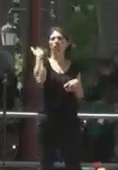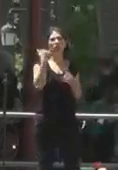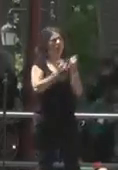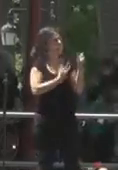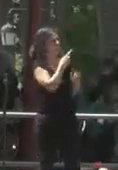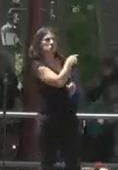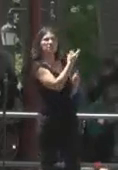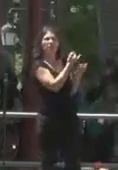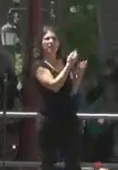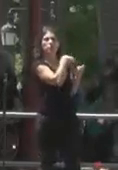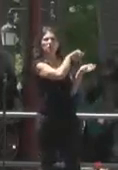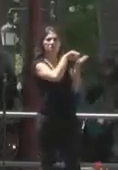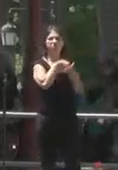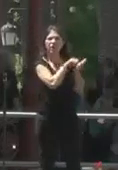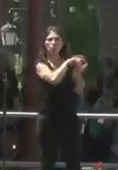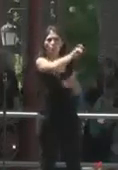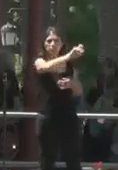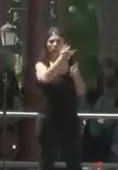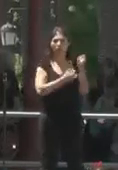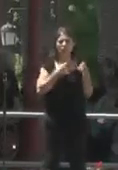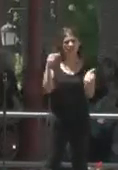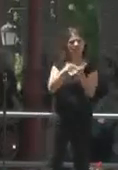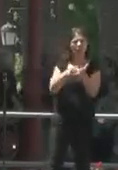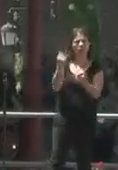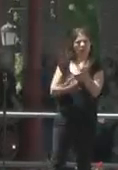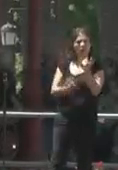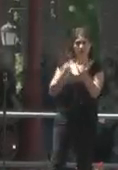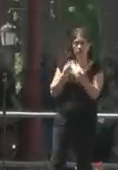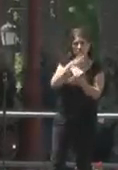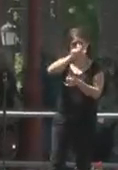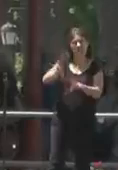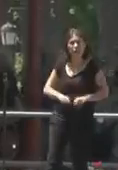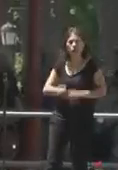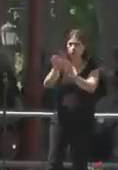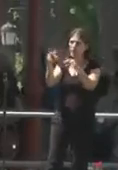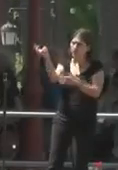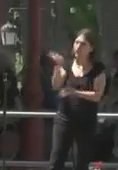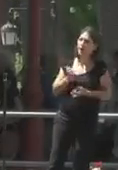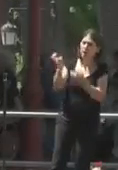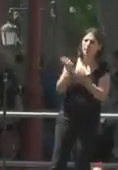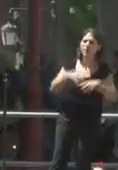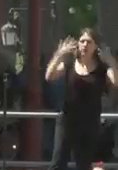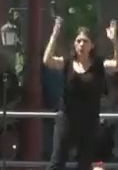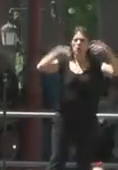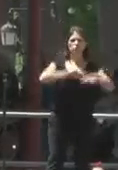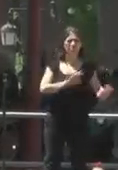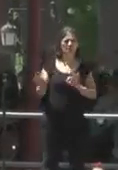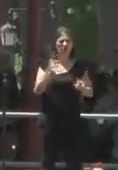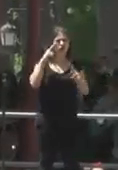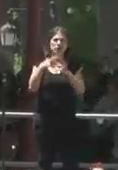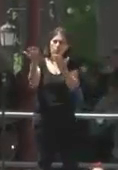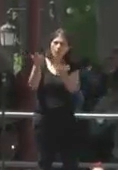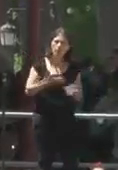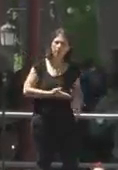uns minutos na praia de Riazor exixindo aos refuxiados que veñan aquí. E podemos estar preparados para recibilos, e claro que estamos,